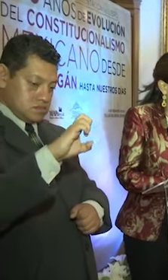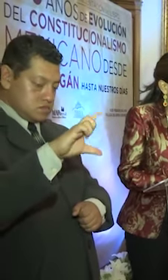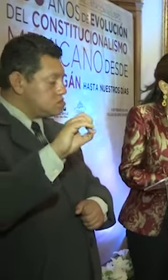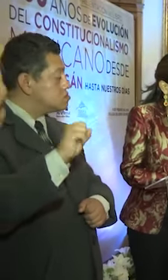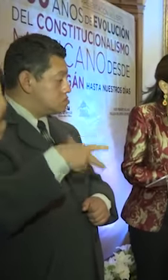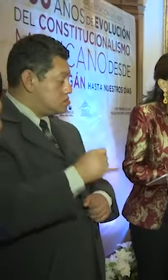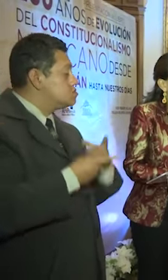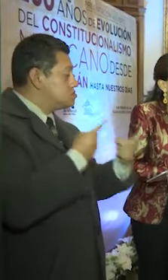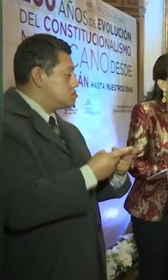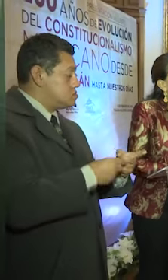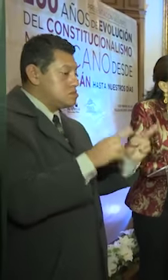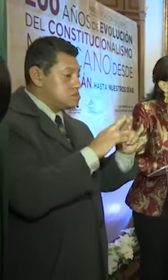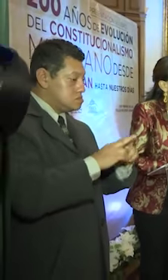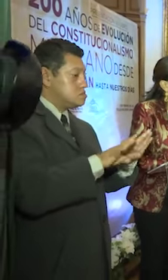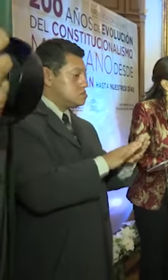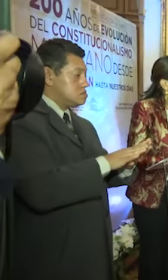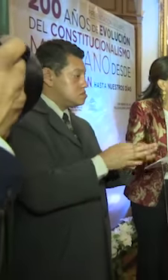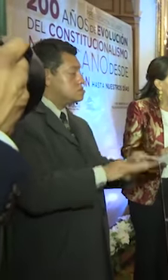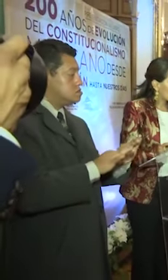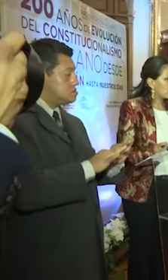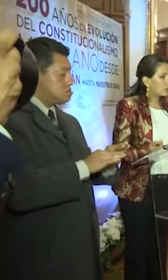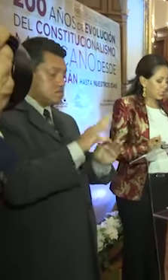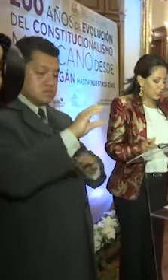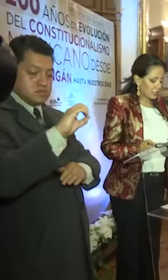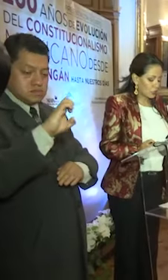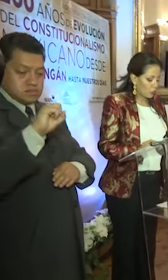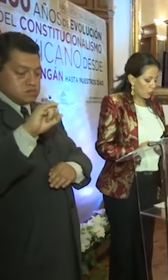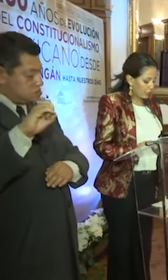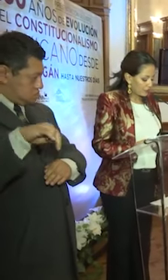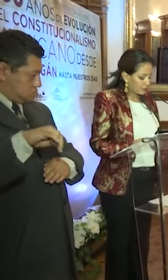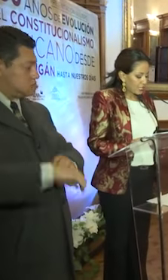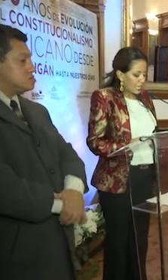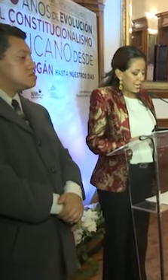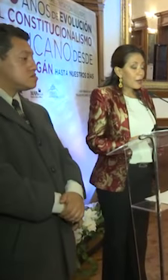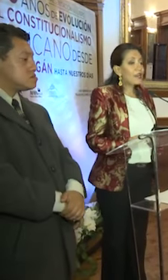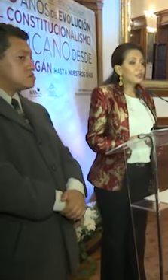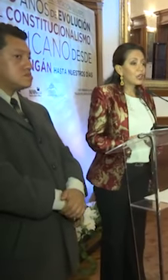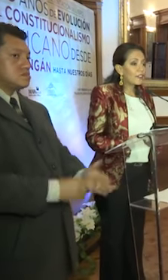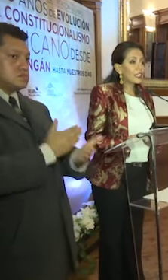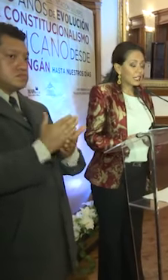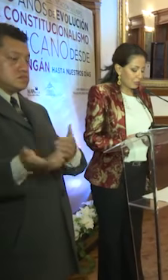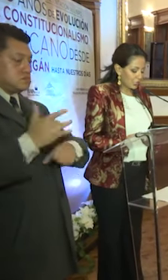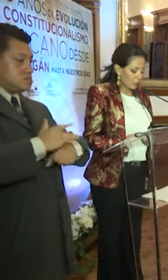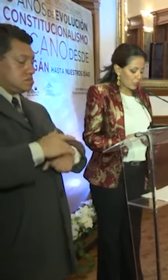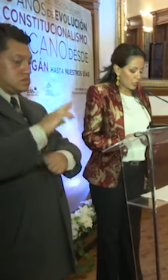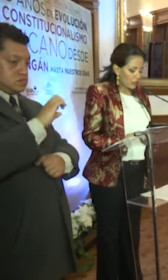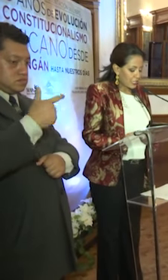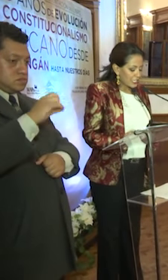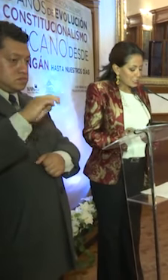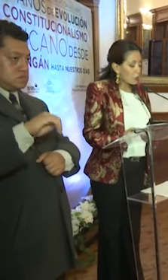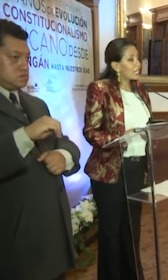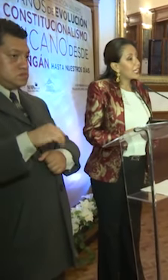de la importancia otorgada a la religión como factor de cohesión y de atracción popular. En la parte tocante al régimen de